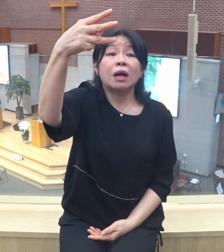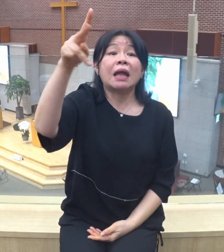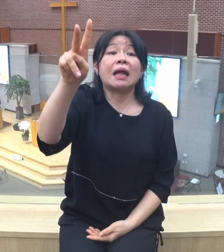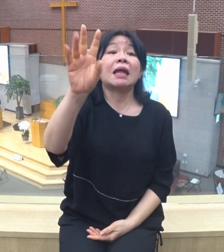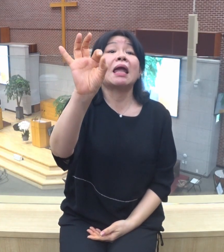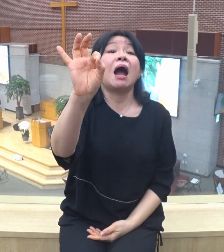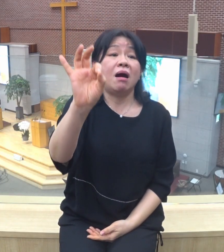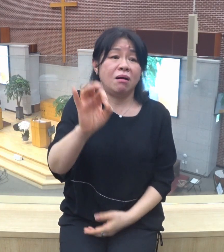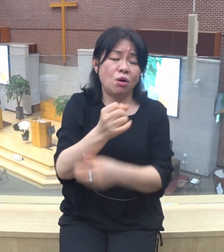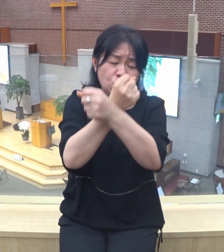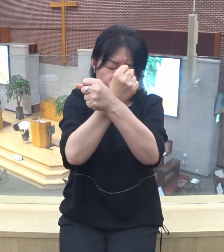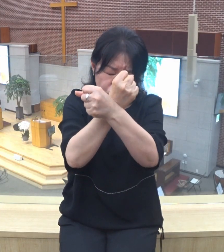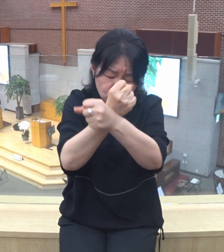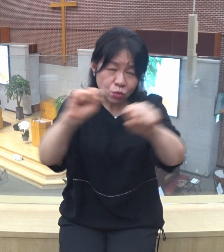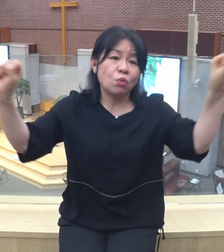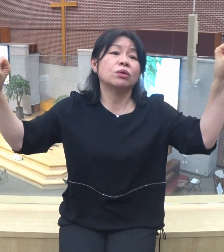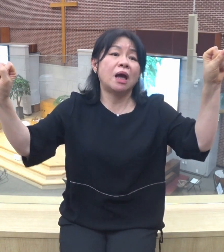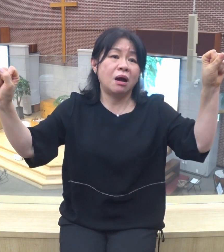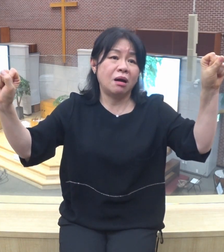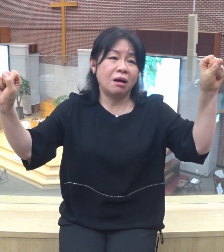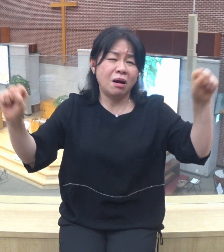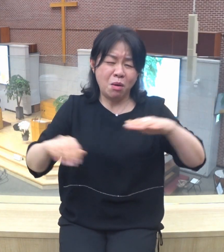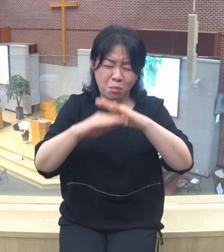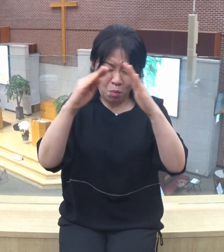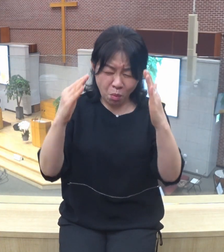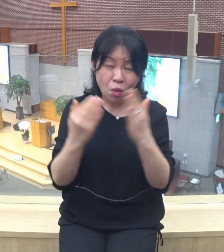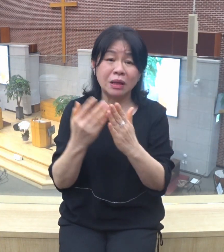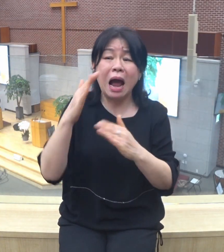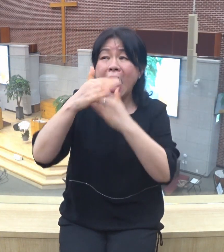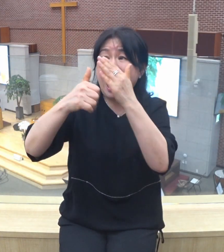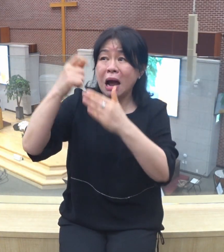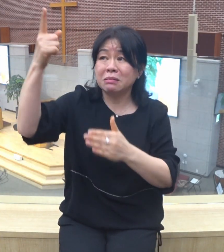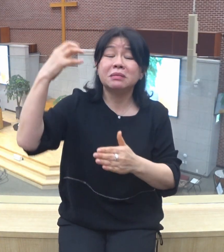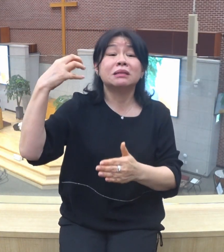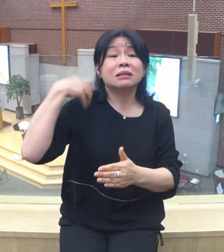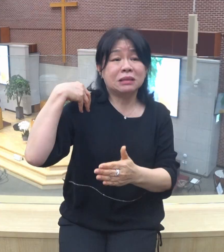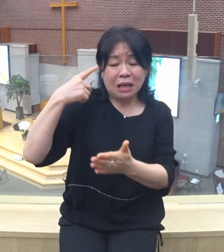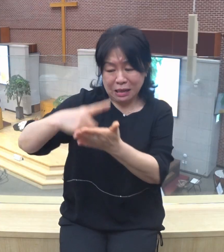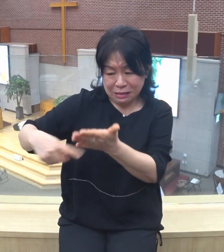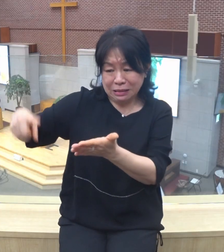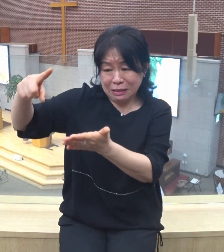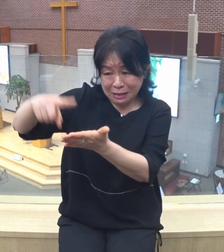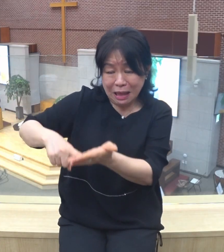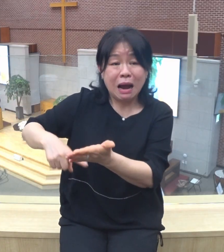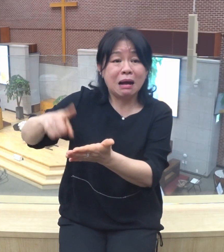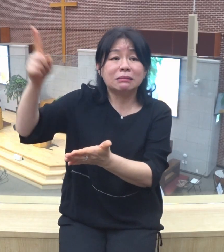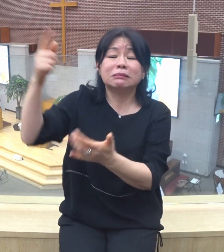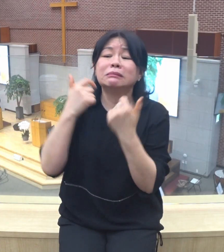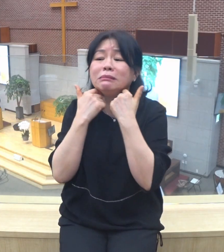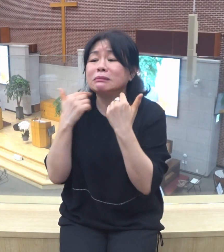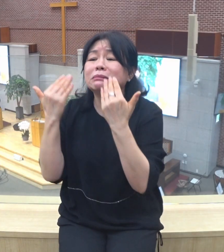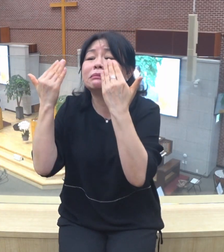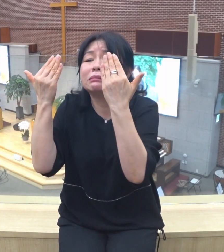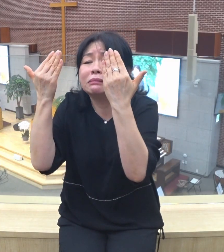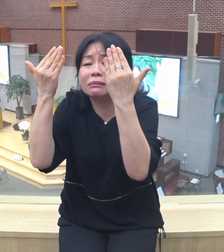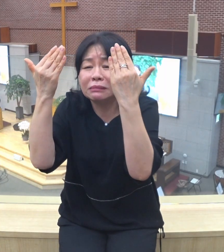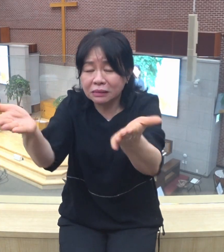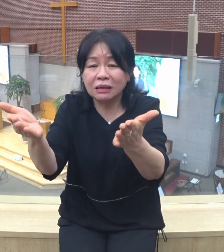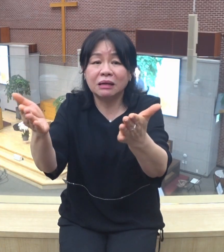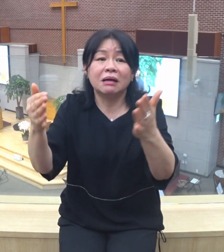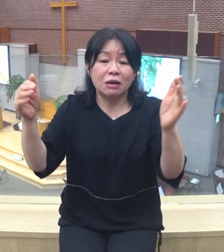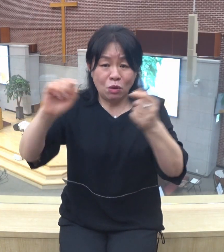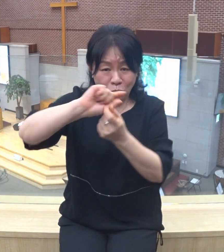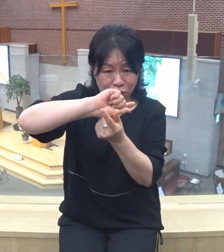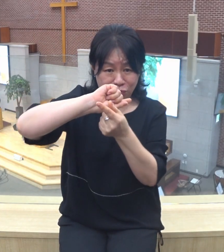위하여 치르는 대가입니다. 하나님께서는 바벨론에 사로잡힌 이스라엘을 위해서, 이스라엘을